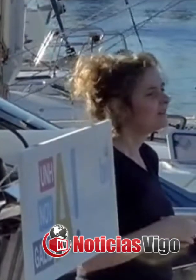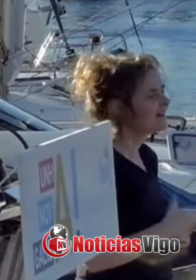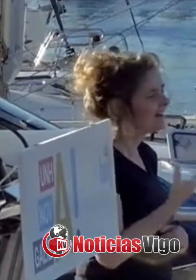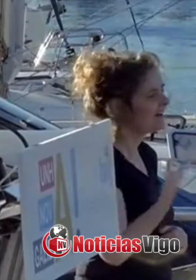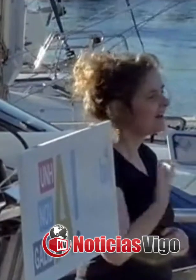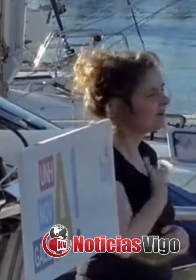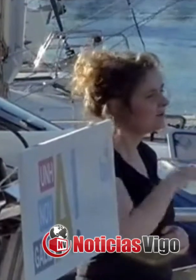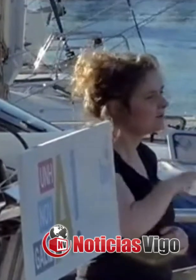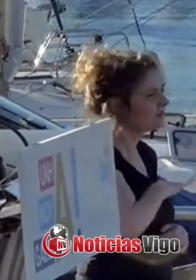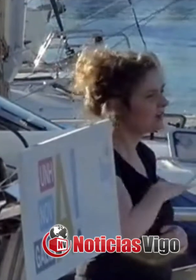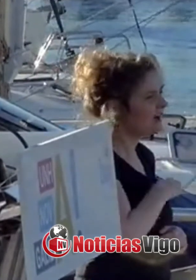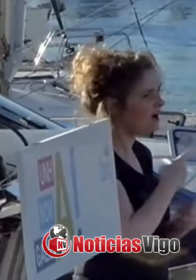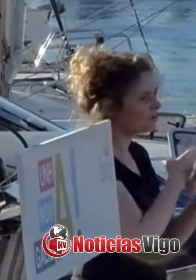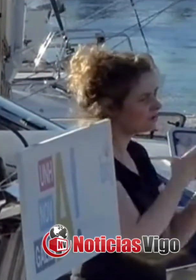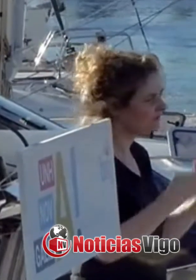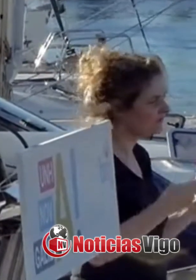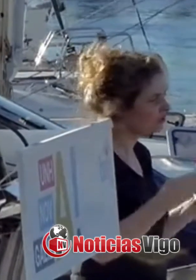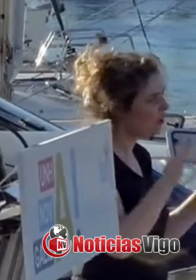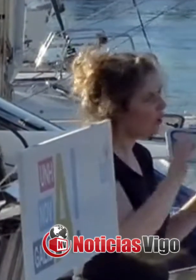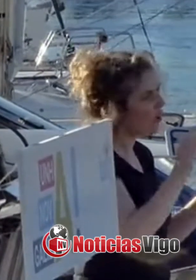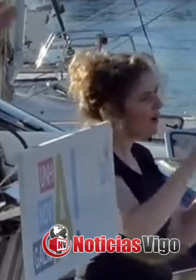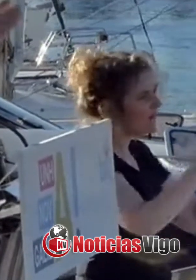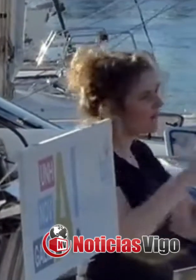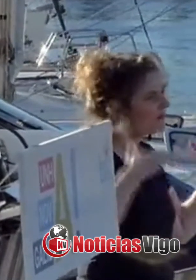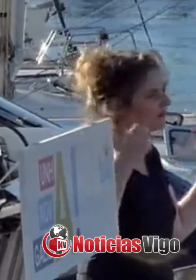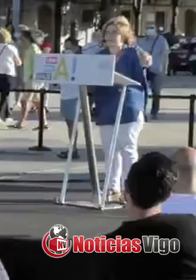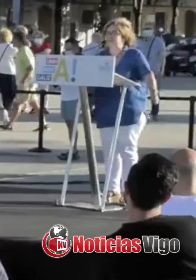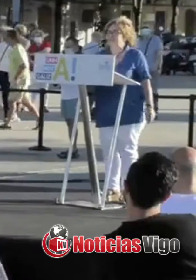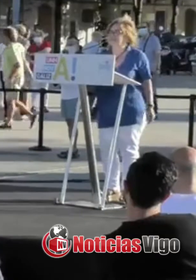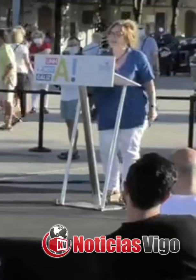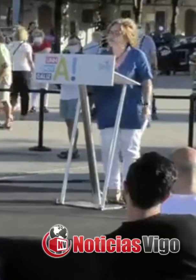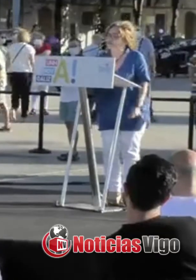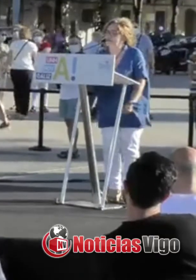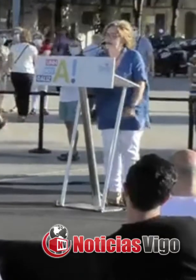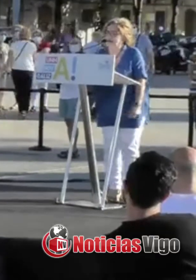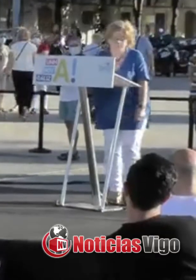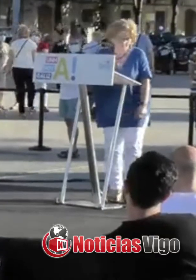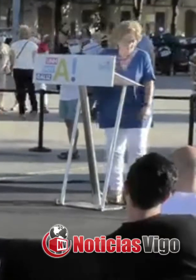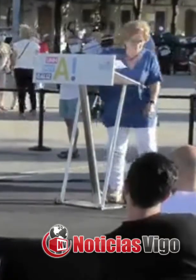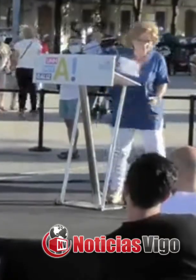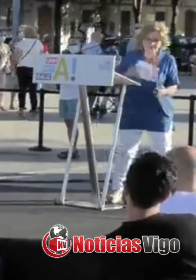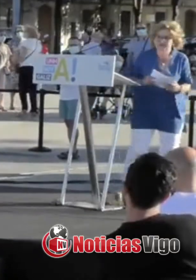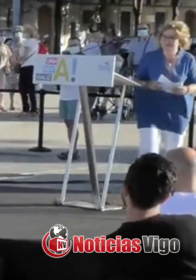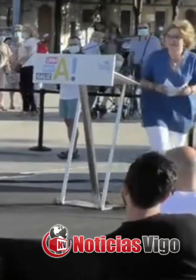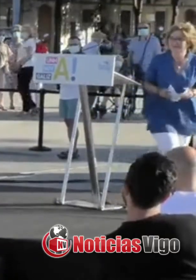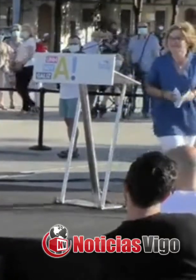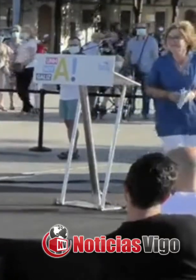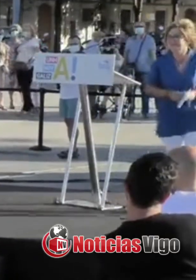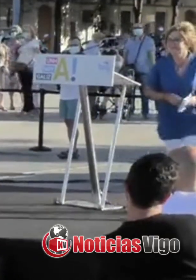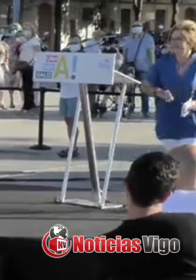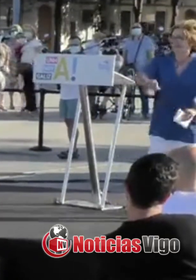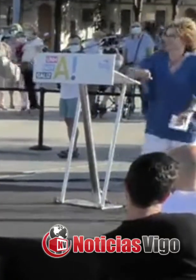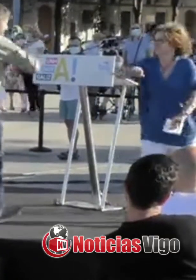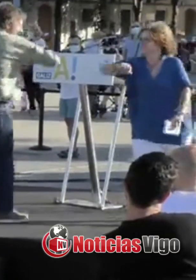Concello de Pontevedra, a Xunta ou no Parlamento, o noso cabeza de lista, Luís Vara.